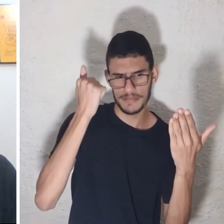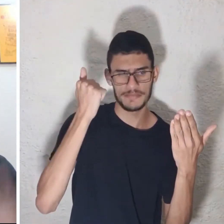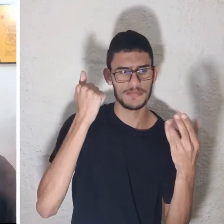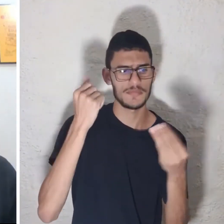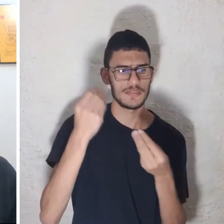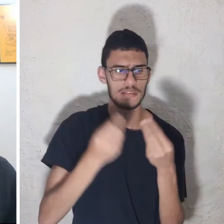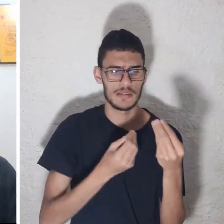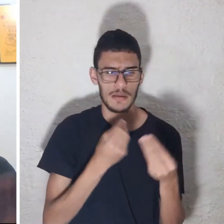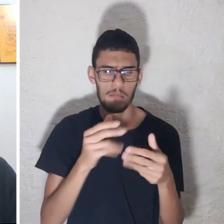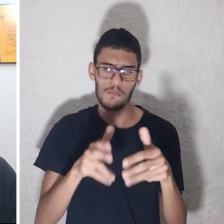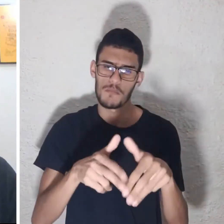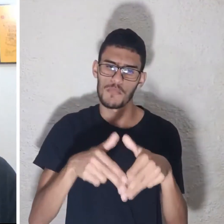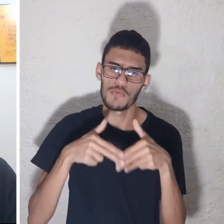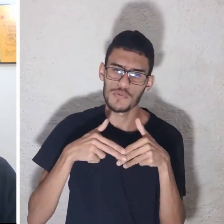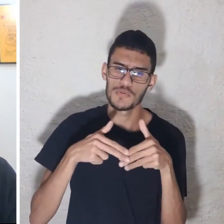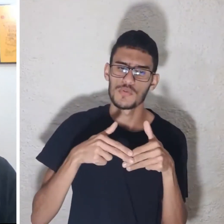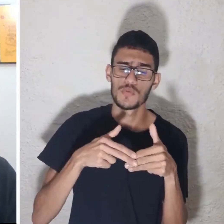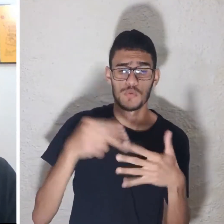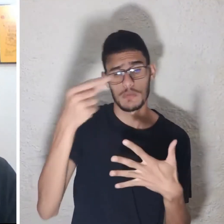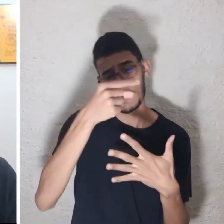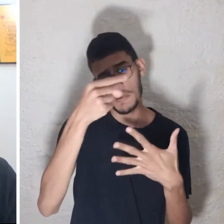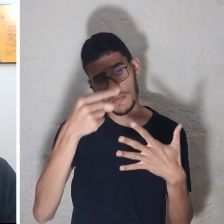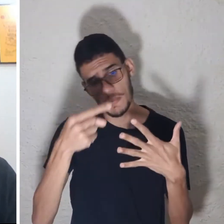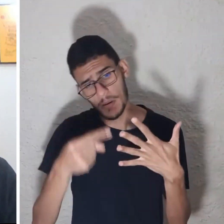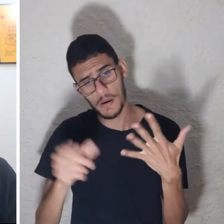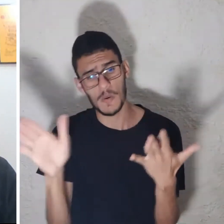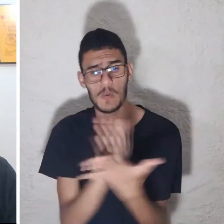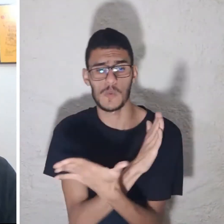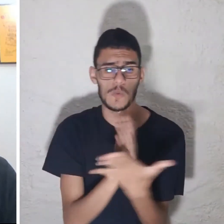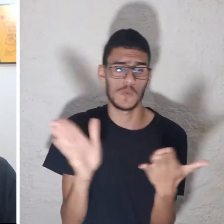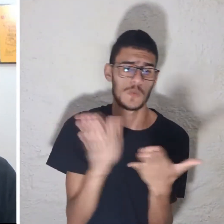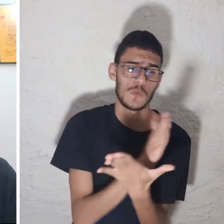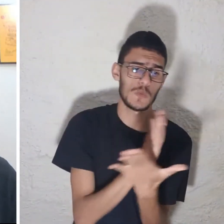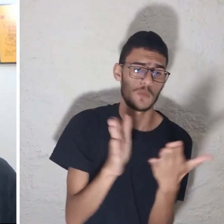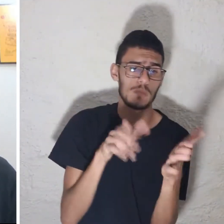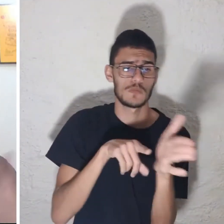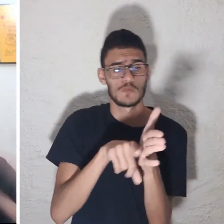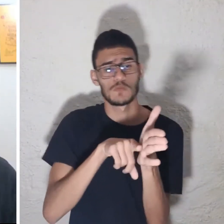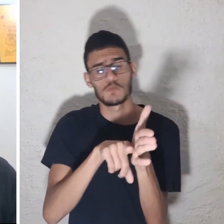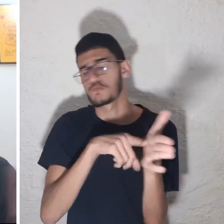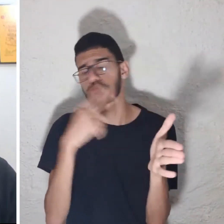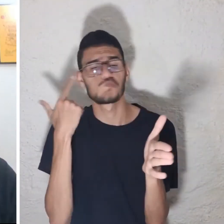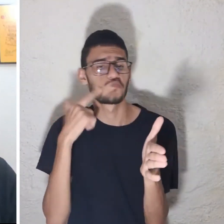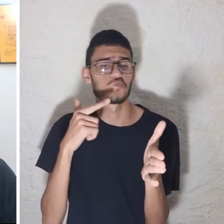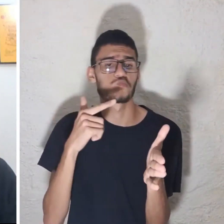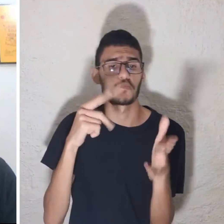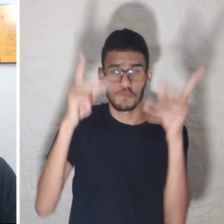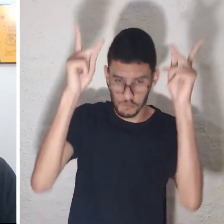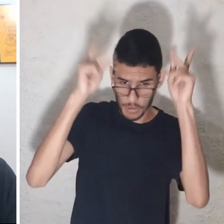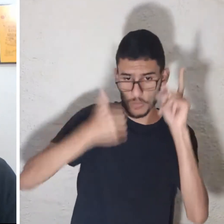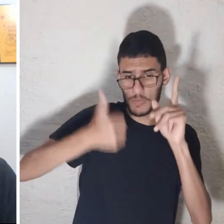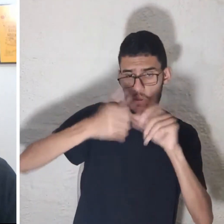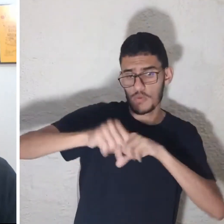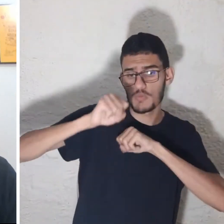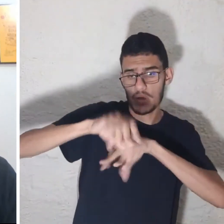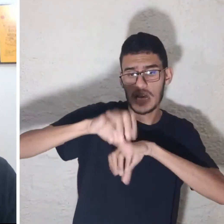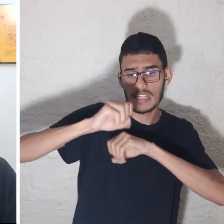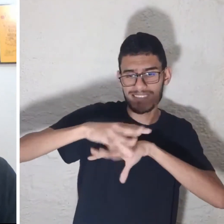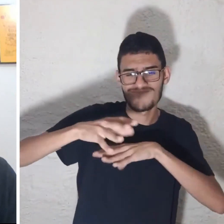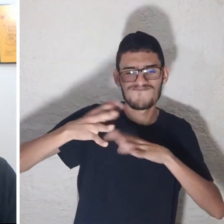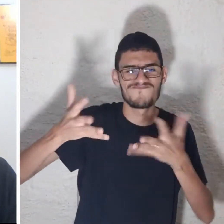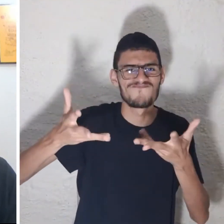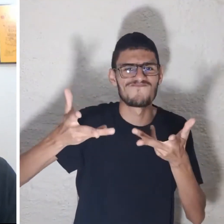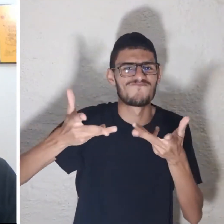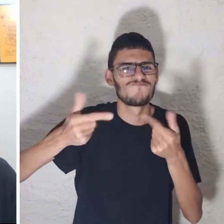comparar, talvez por essa ou outras razões, alguns críticos dizem que ele não teve a educação